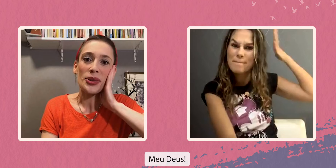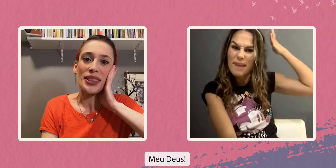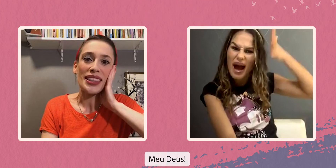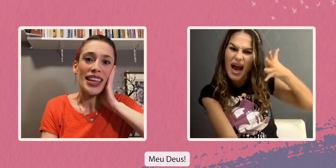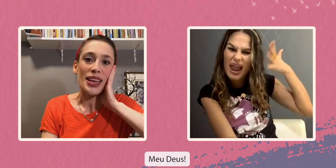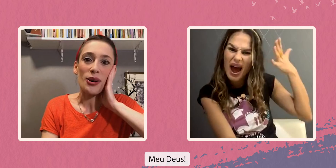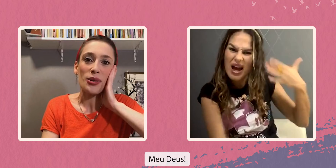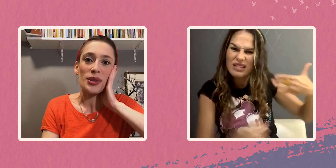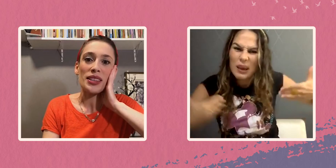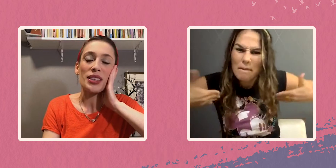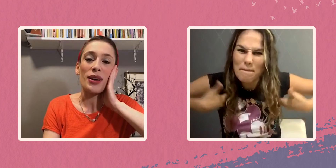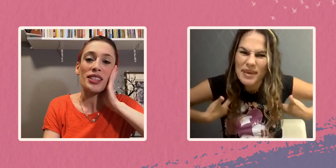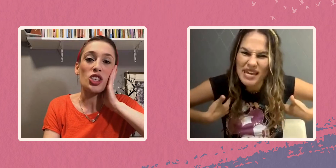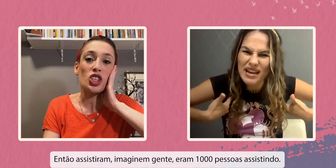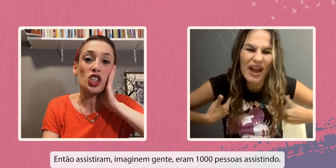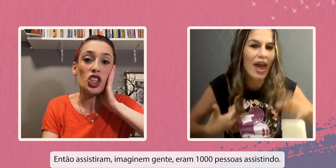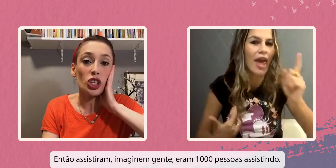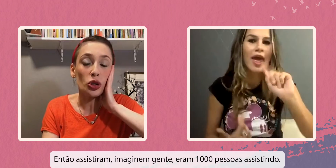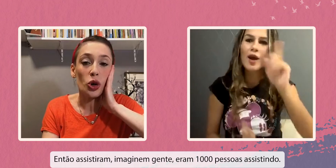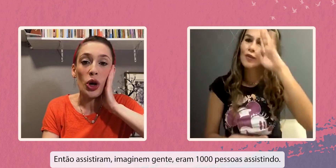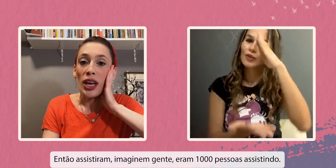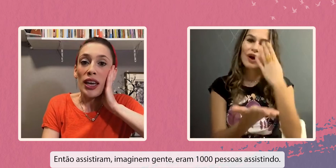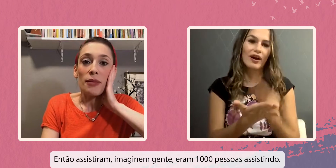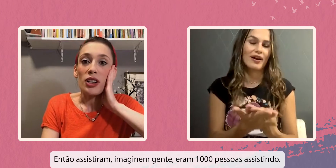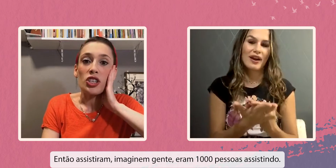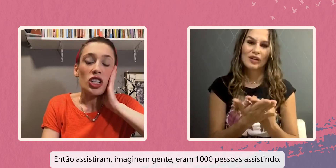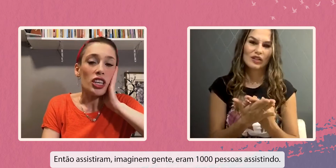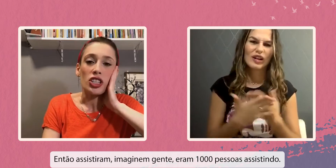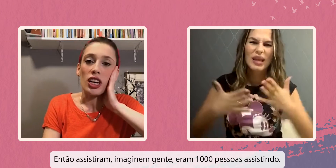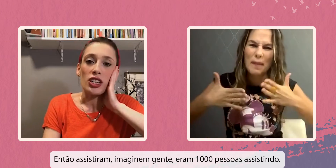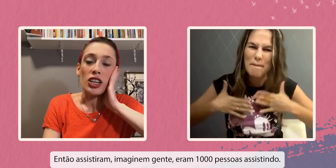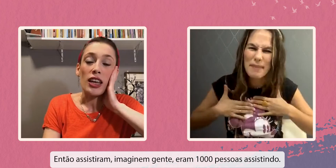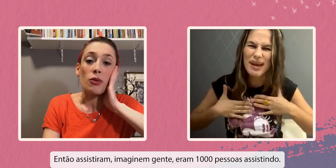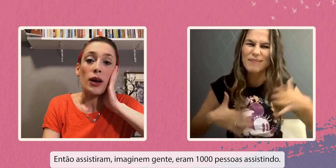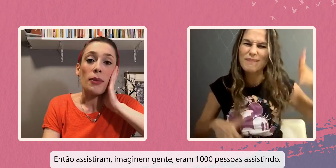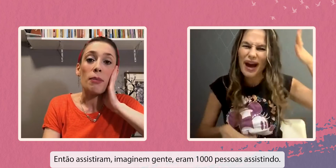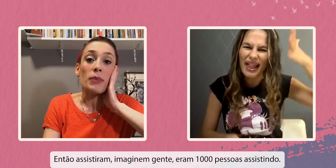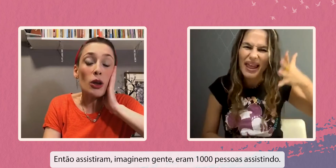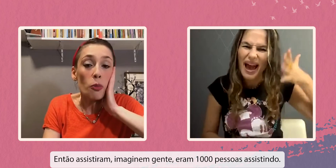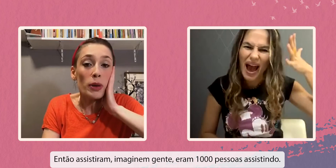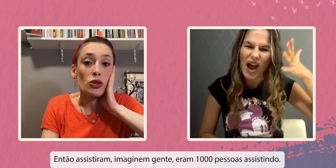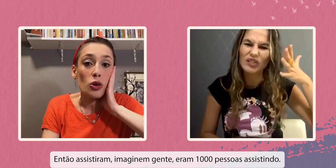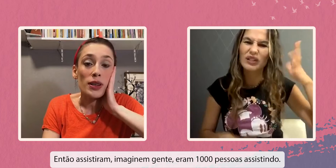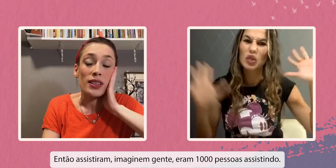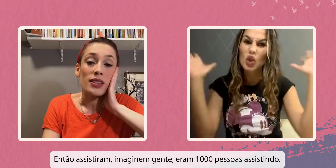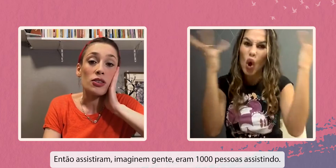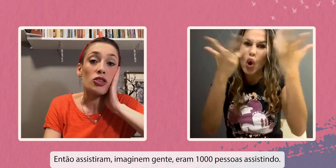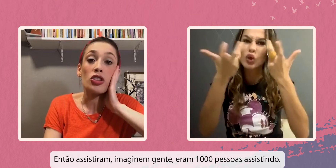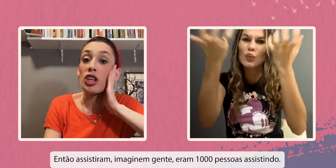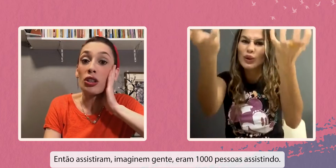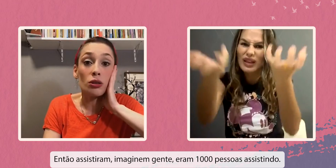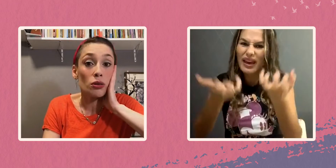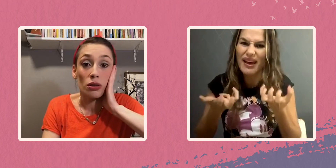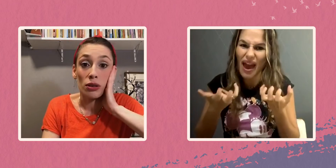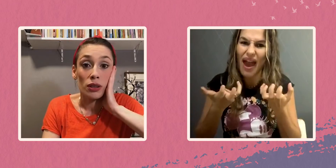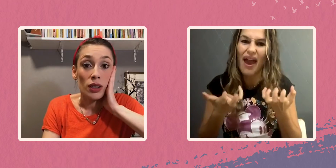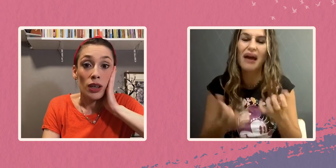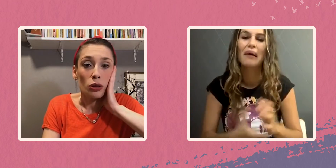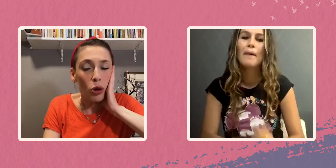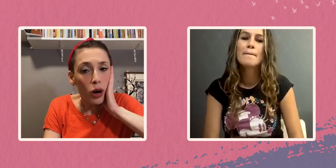Meu Deus. Então, assistindo. Imaginem, gente, eram 1000 pessoas